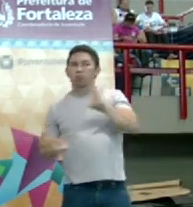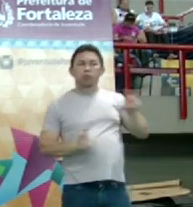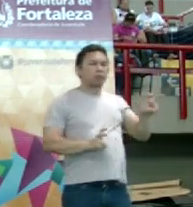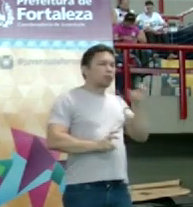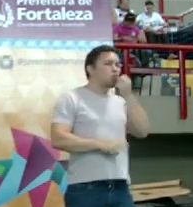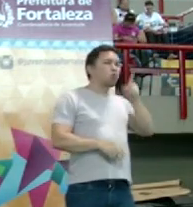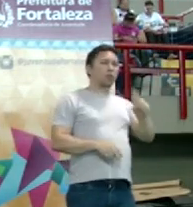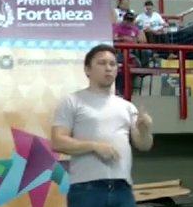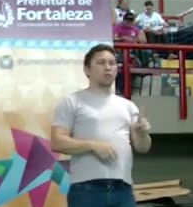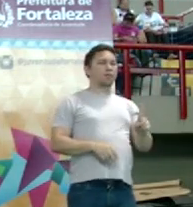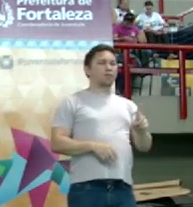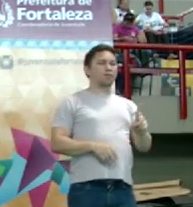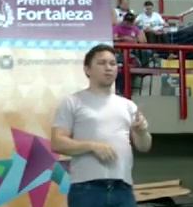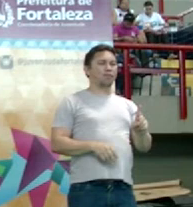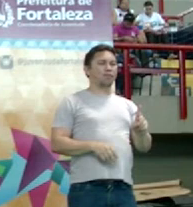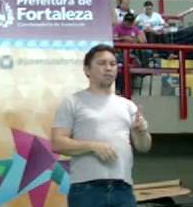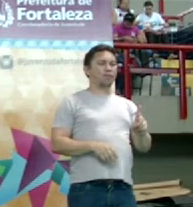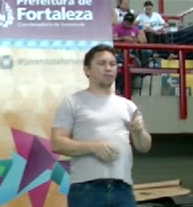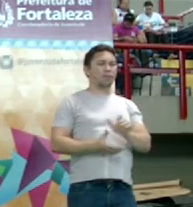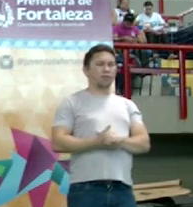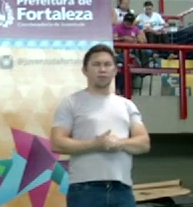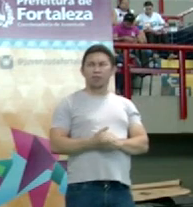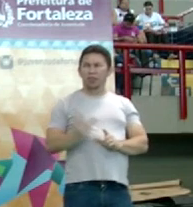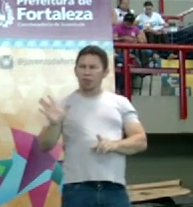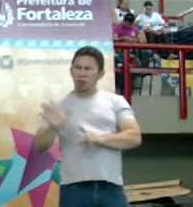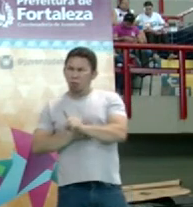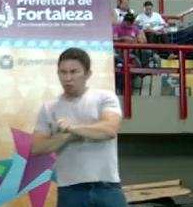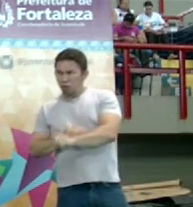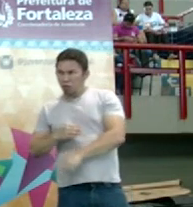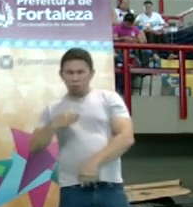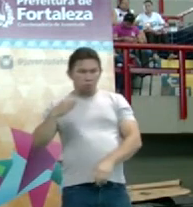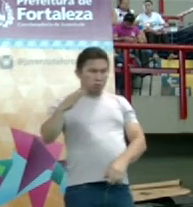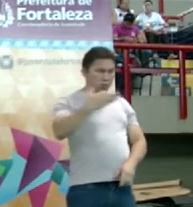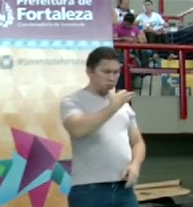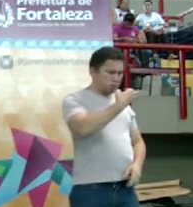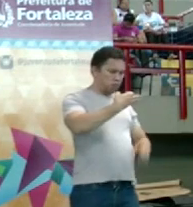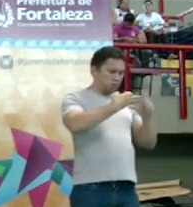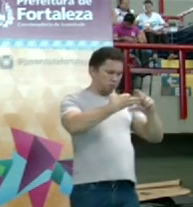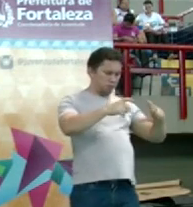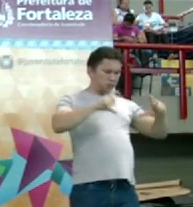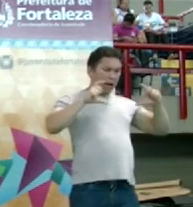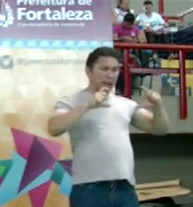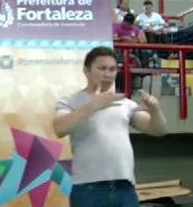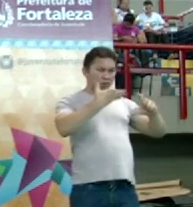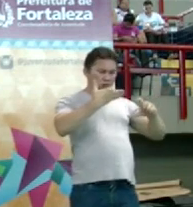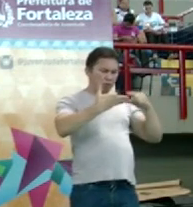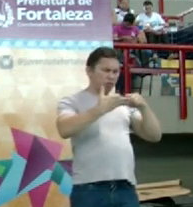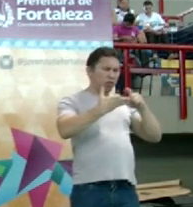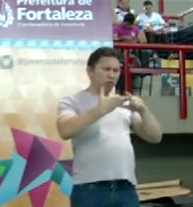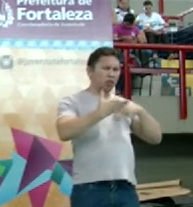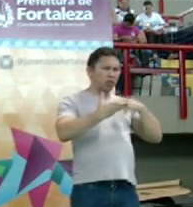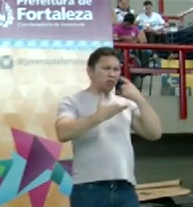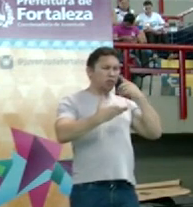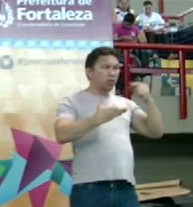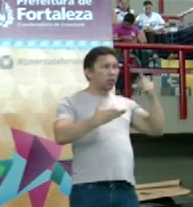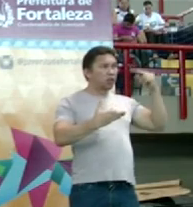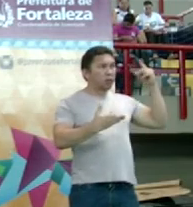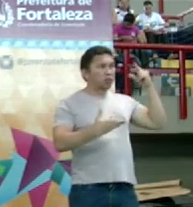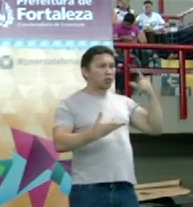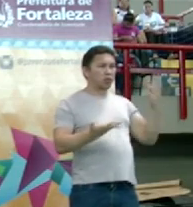citação. Não seria incorreto começar um parágrafo com há muito tempo, visto que o leitor